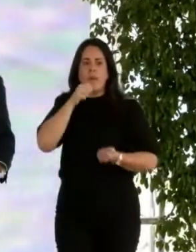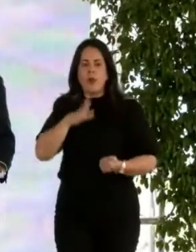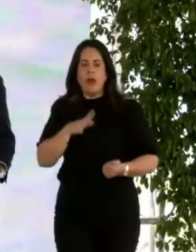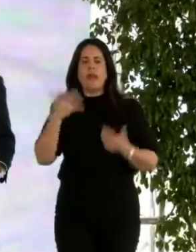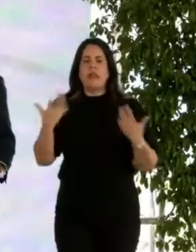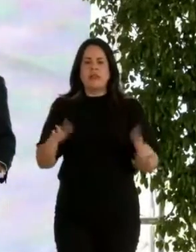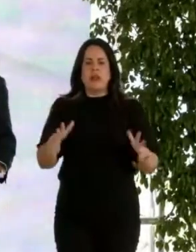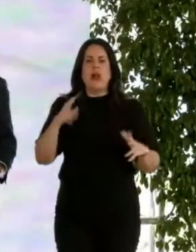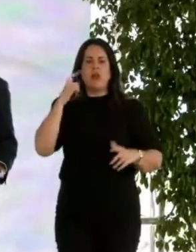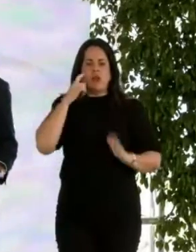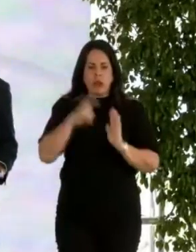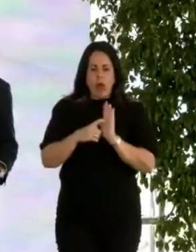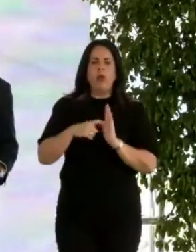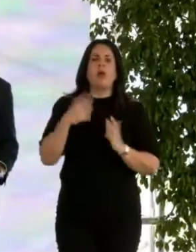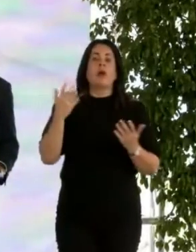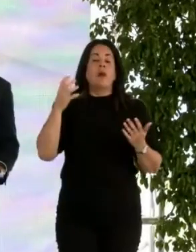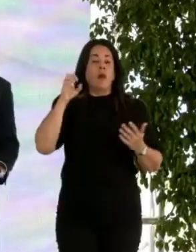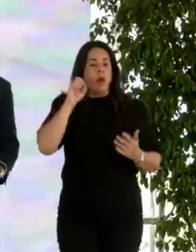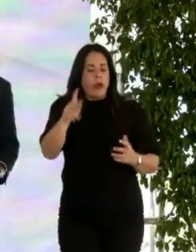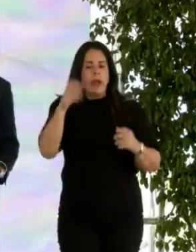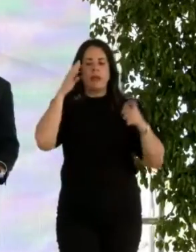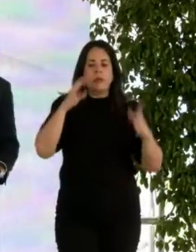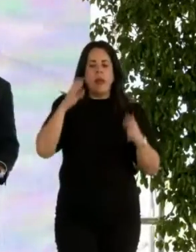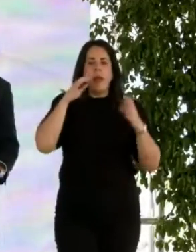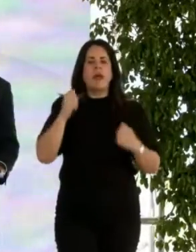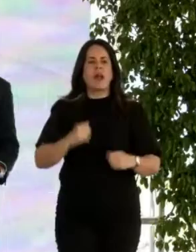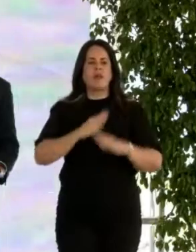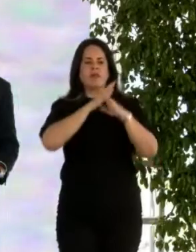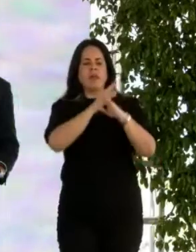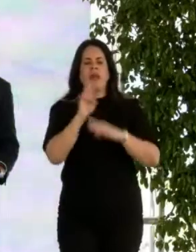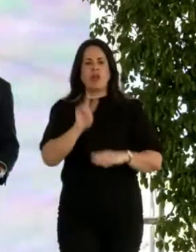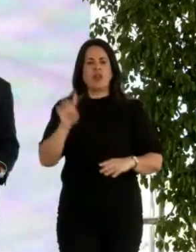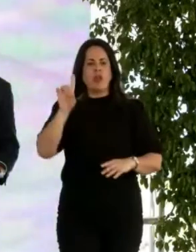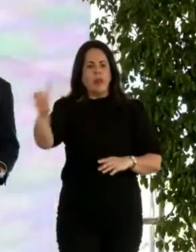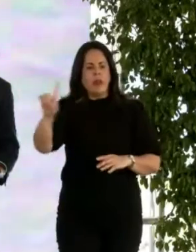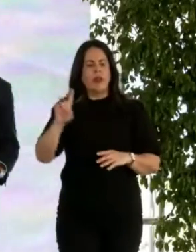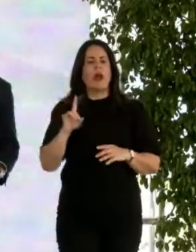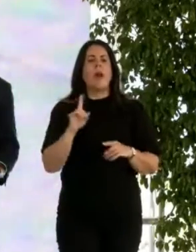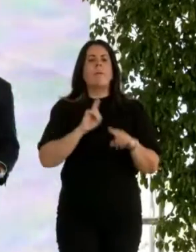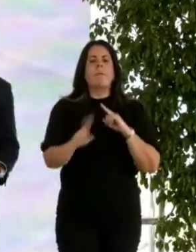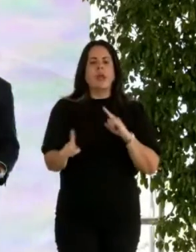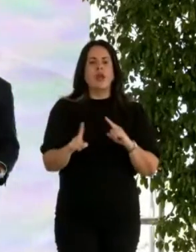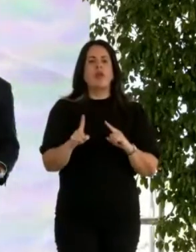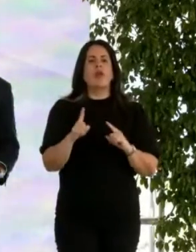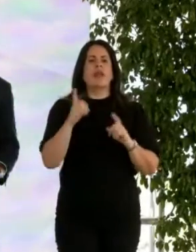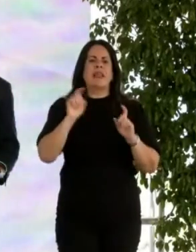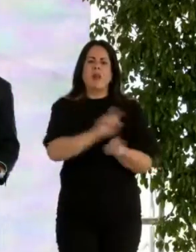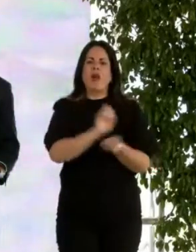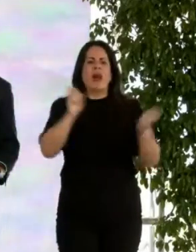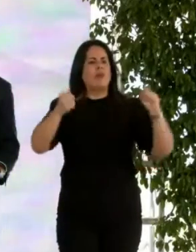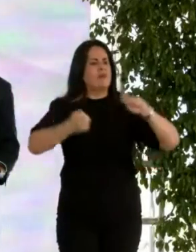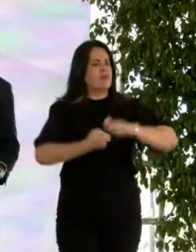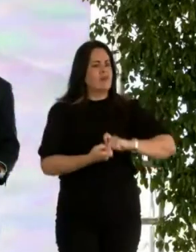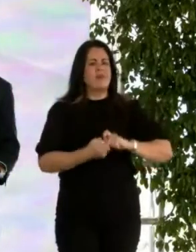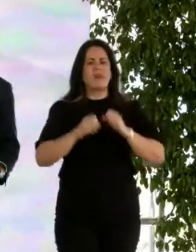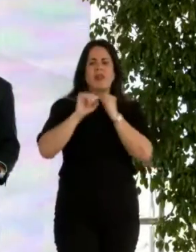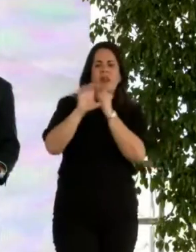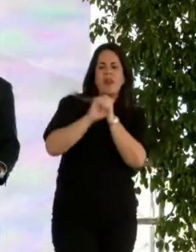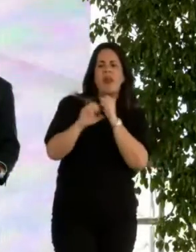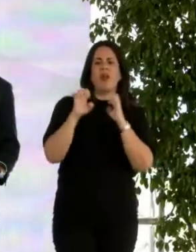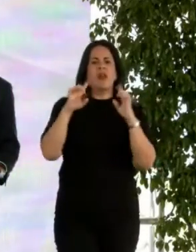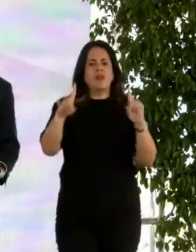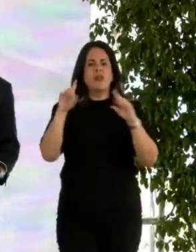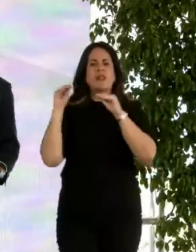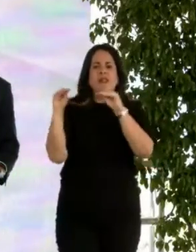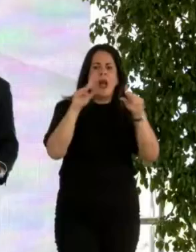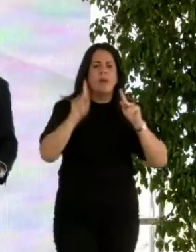¿verdad?, para tratar la violencia doméstica, la violencia de género, pero que hay que transformar las campañas educativas y enfocarse